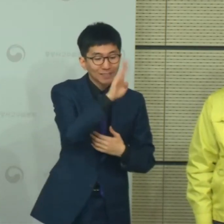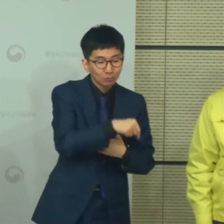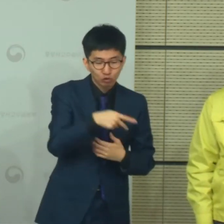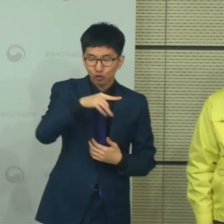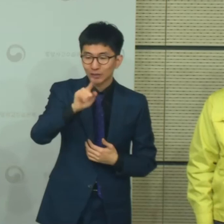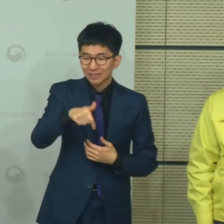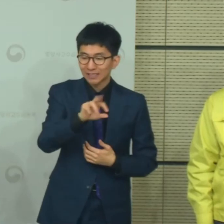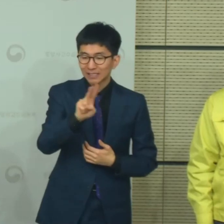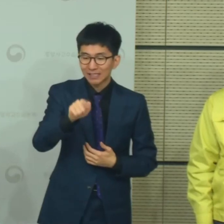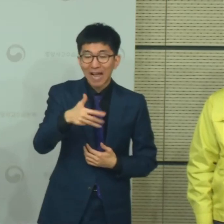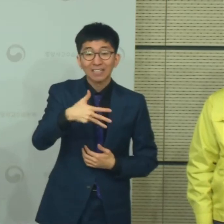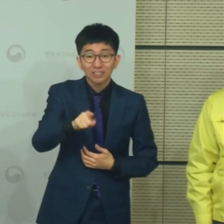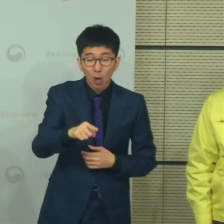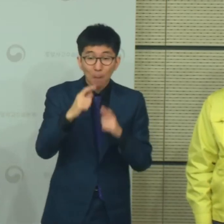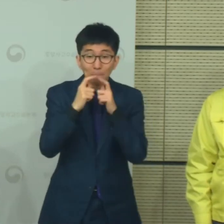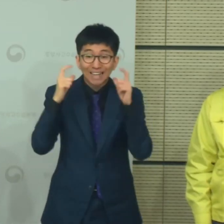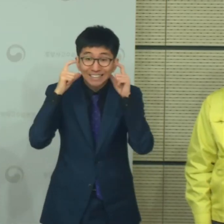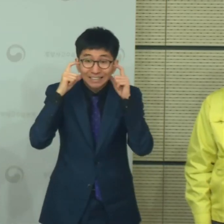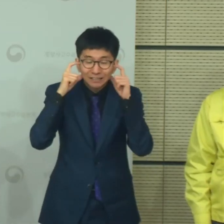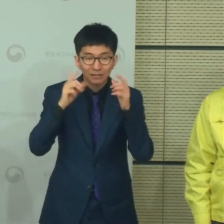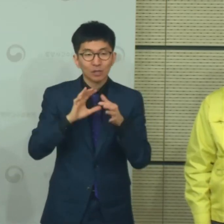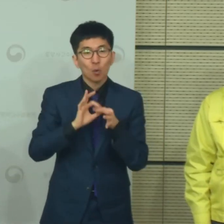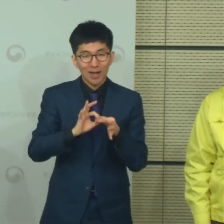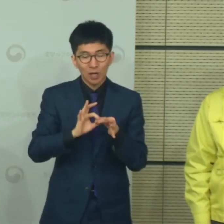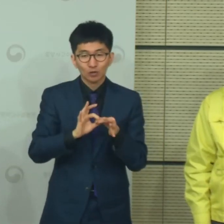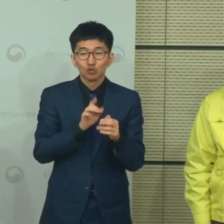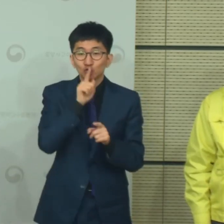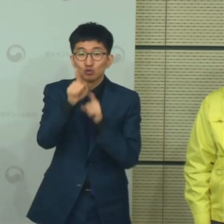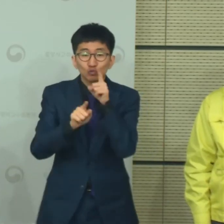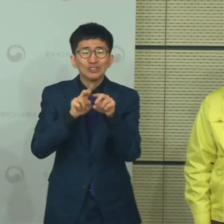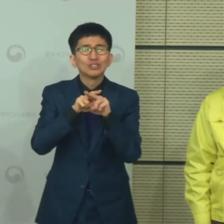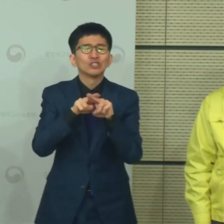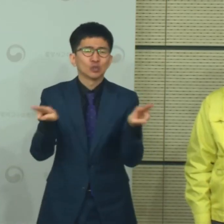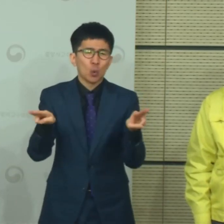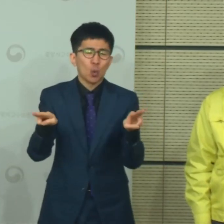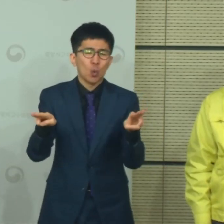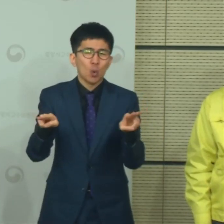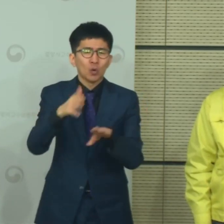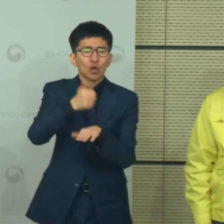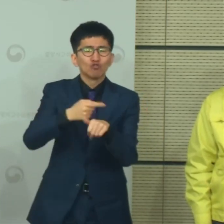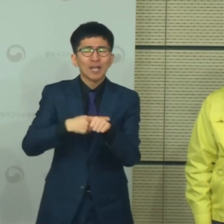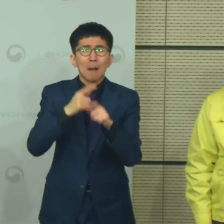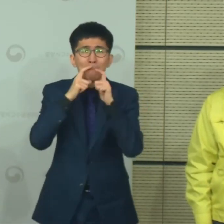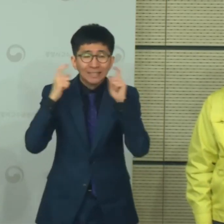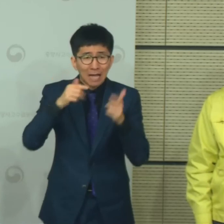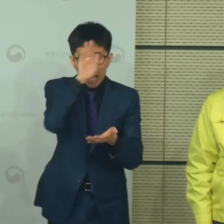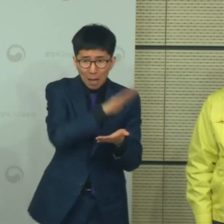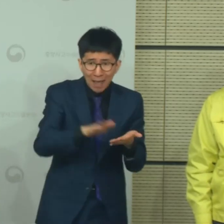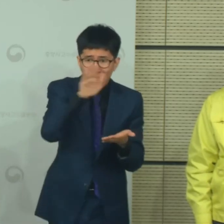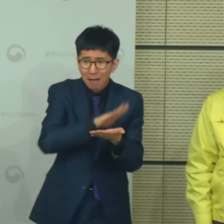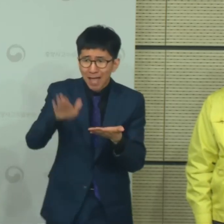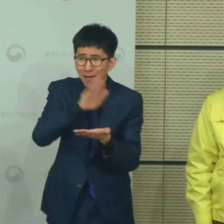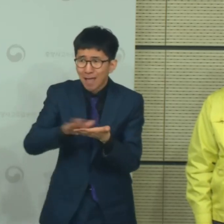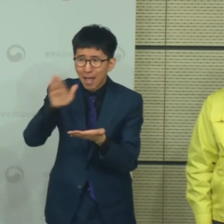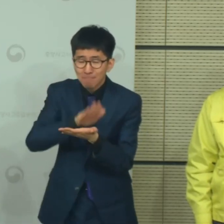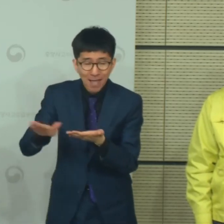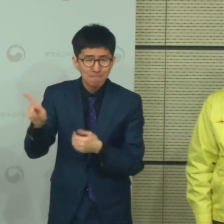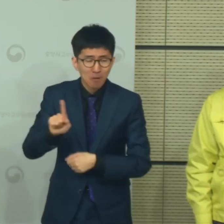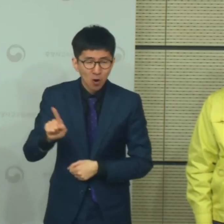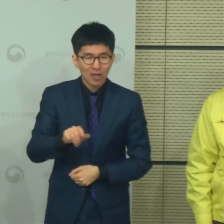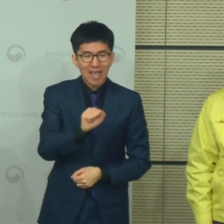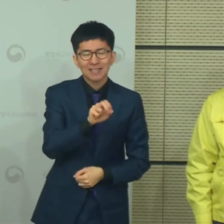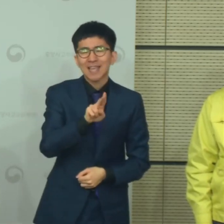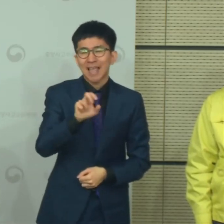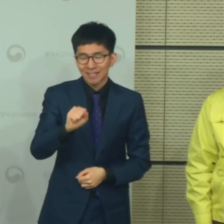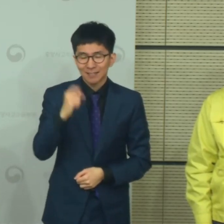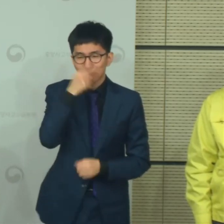식약처의 마스크 주문 취소로 인해서 마스크 대란이 일어났다라는 일부